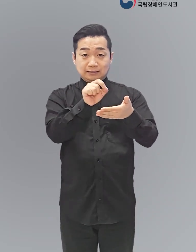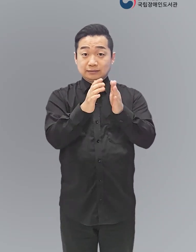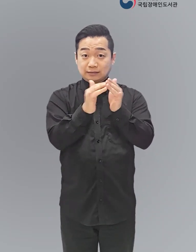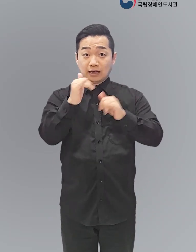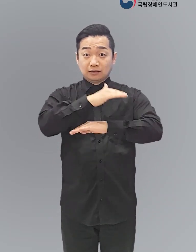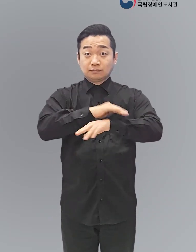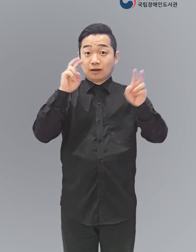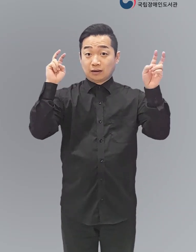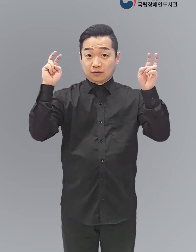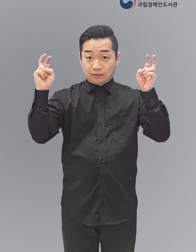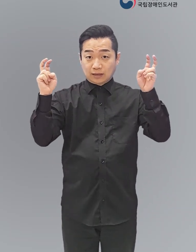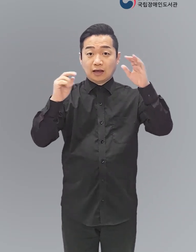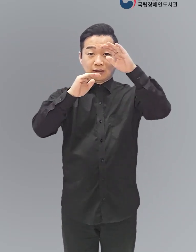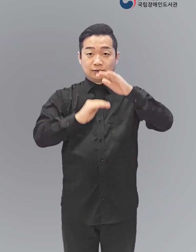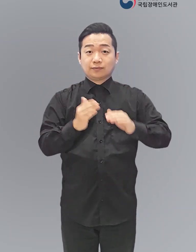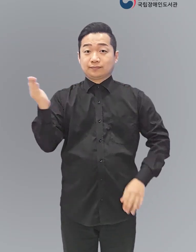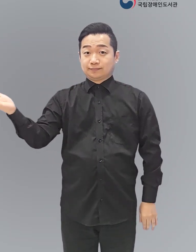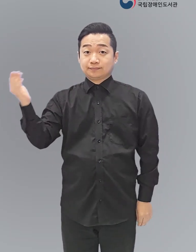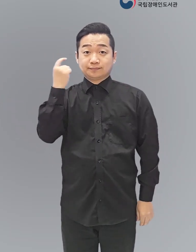도서명 틀을 깨는 사고력.